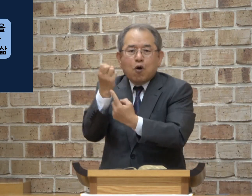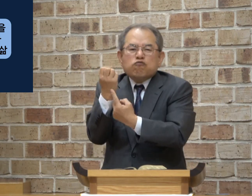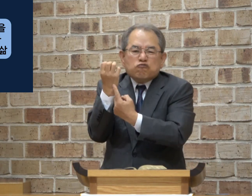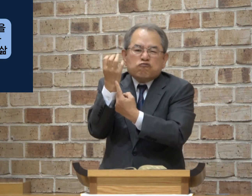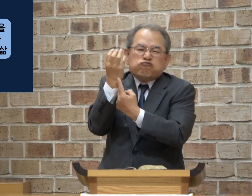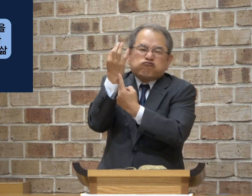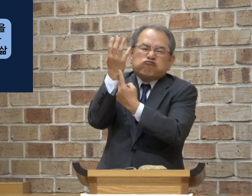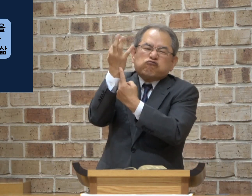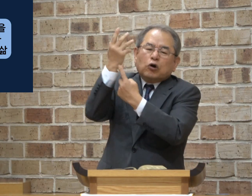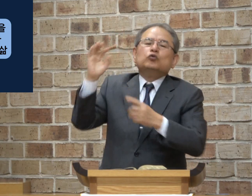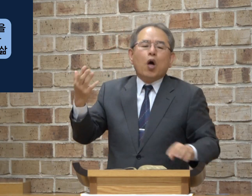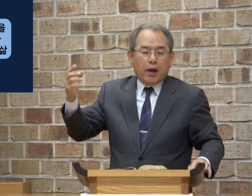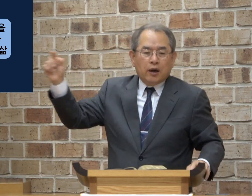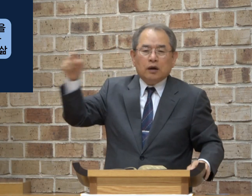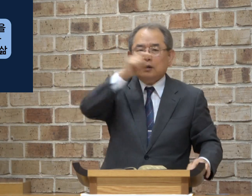성령을 따라 사는 삶은